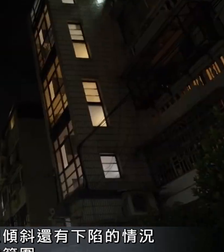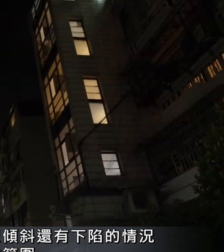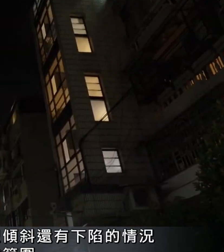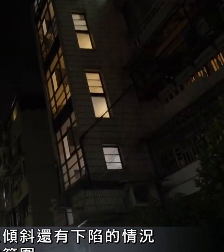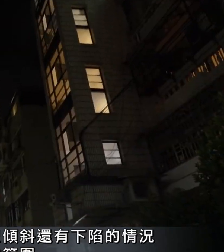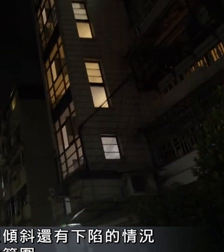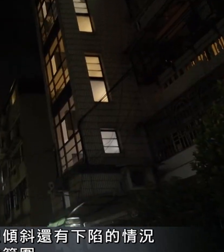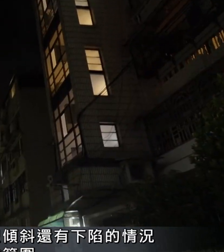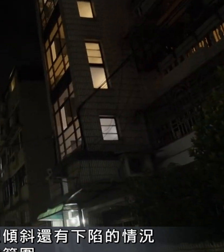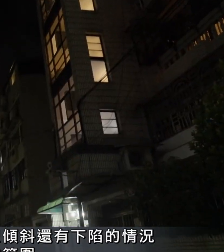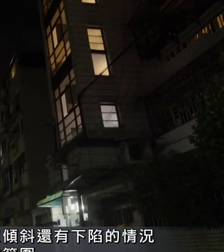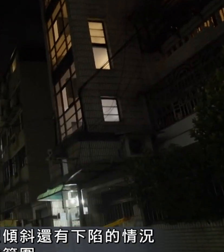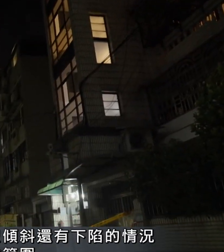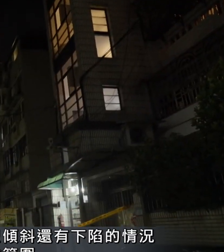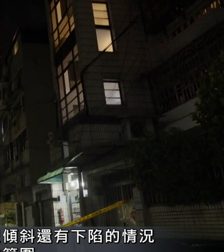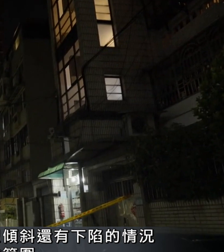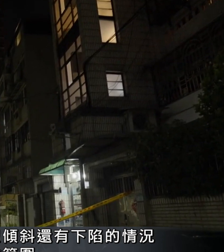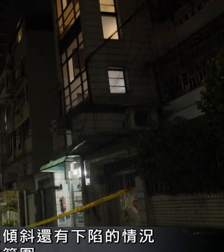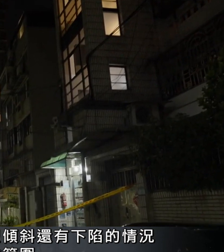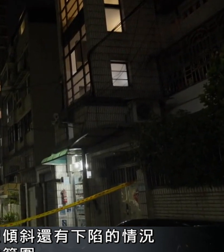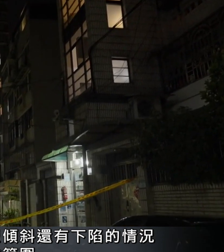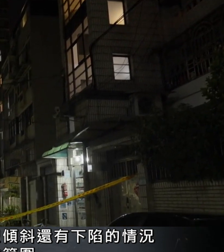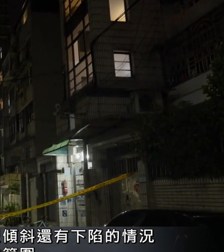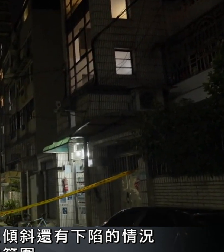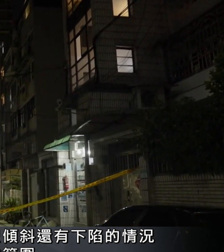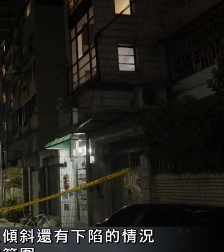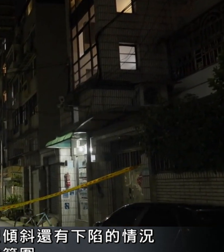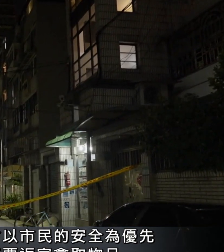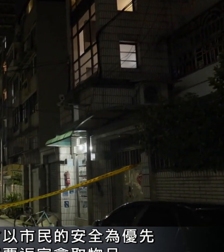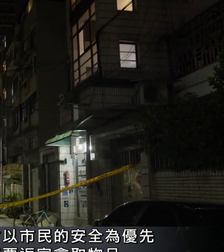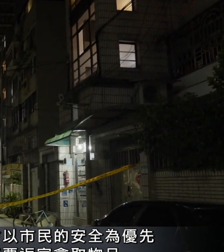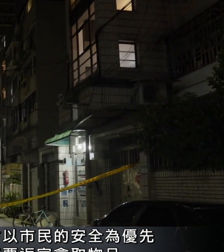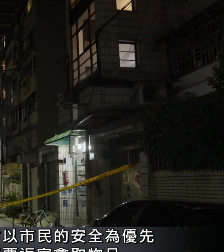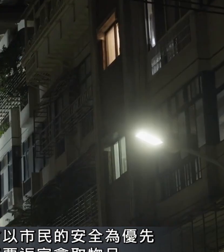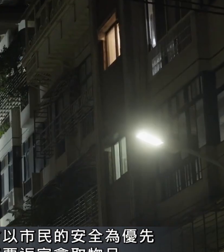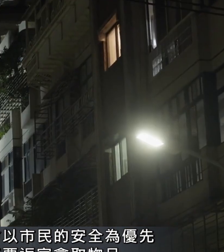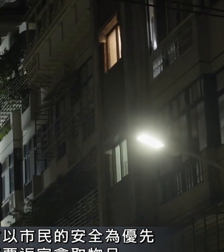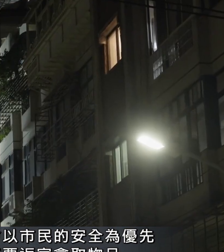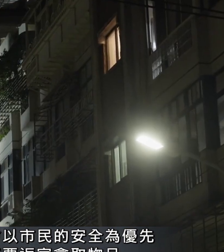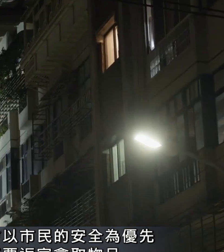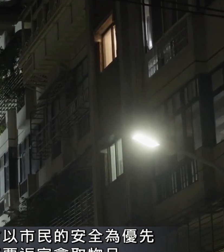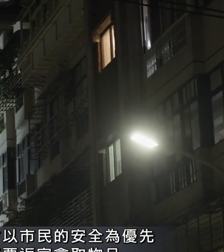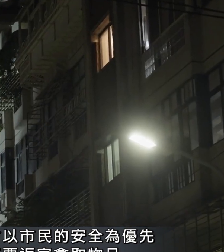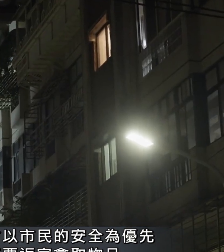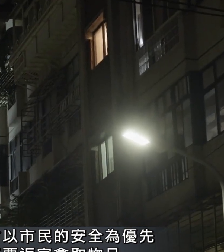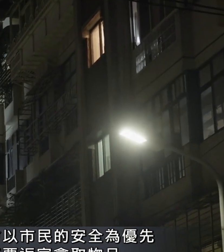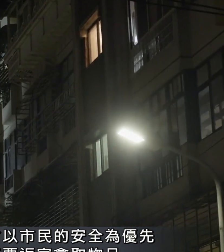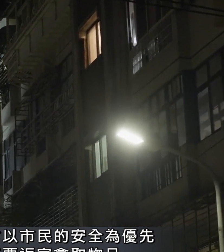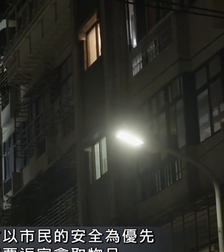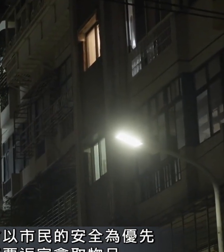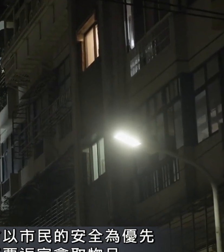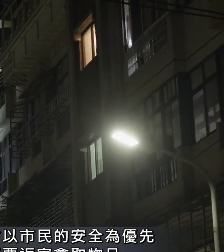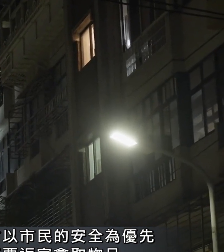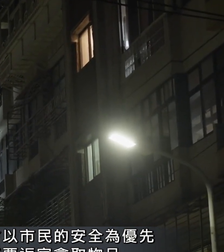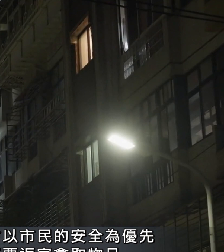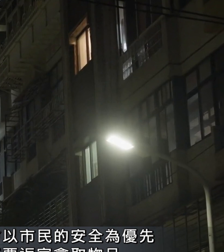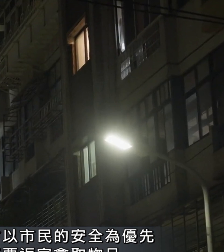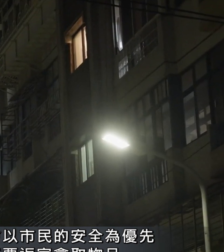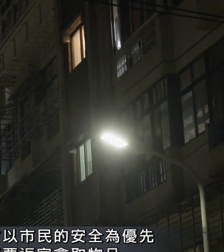有下陷的情况，目前已经扩大疏散范围。北市府强调一定会以市民的安全为优先，并强烈呼吁民众不